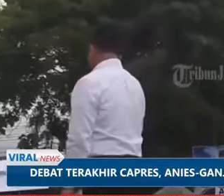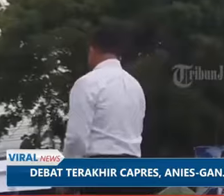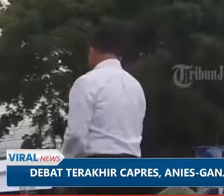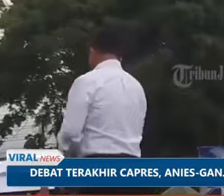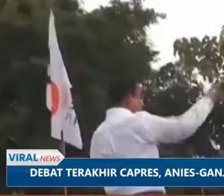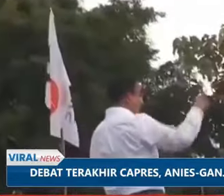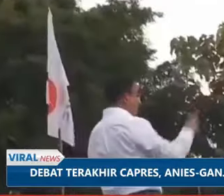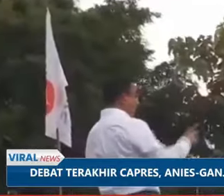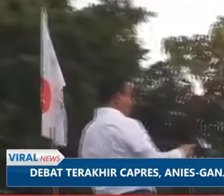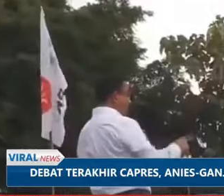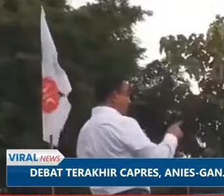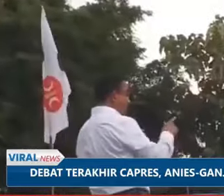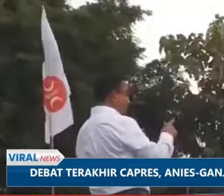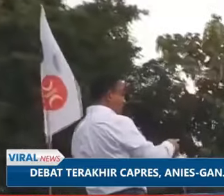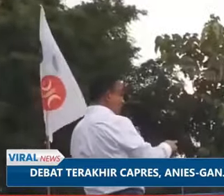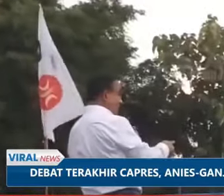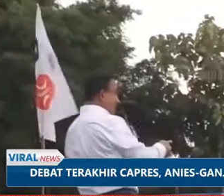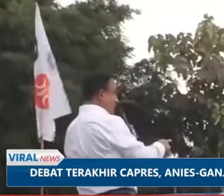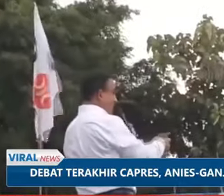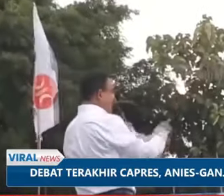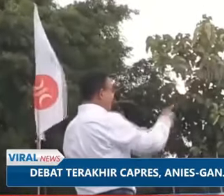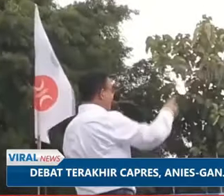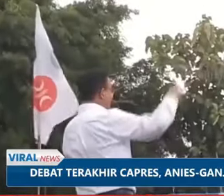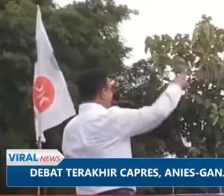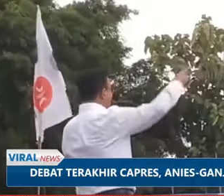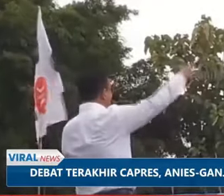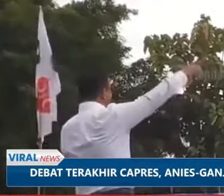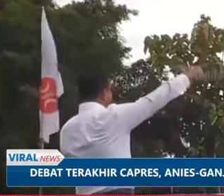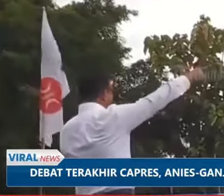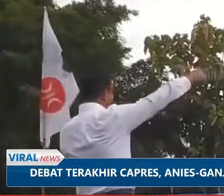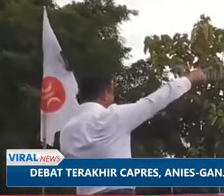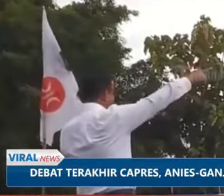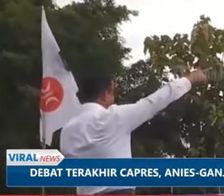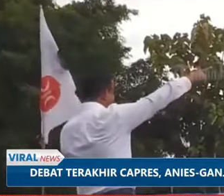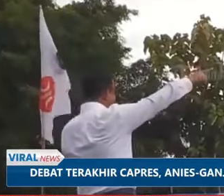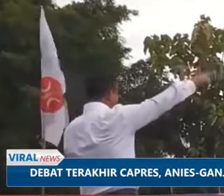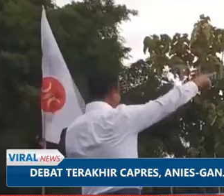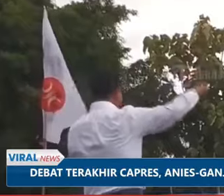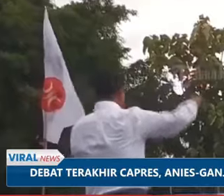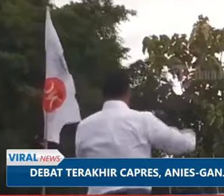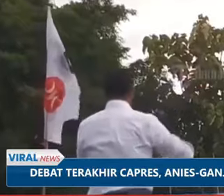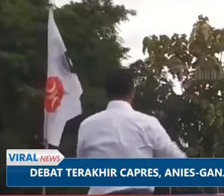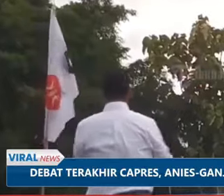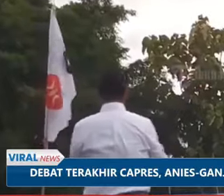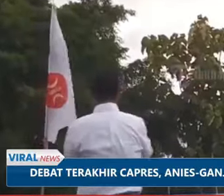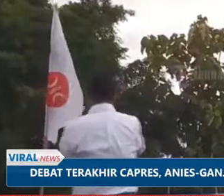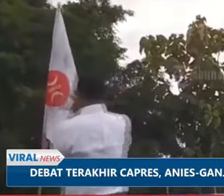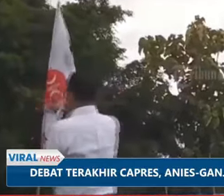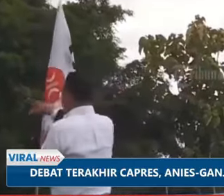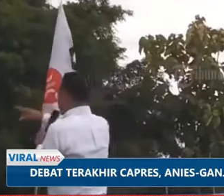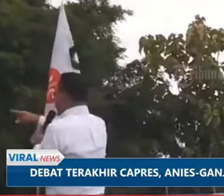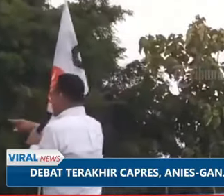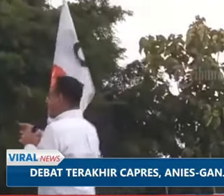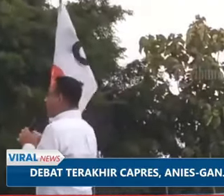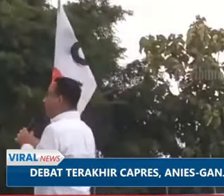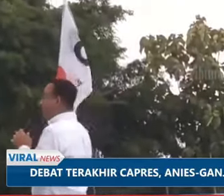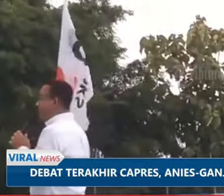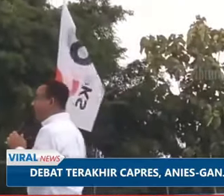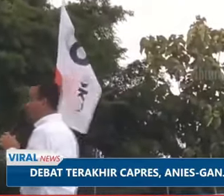Surya Chandra menyebut Anies juga menguasainya sebagai pribadi. Mantan Wakil Menteri ATR BPN itu berharap agar